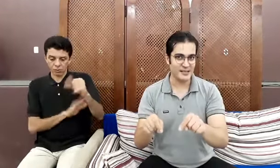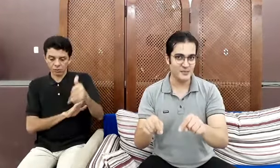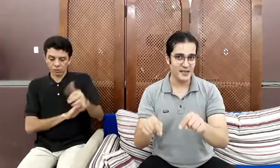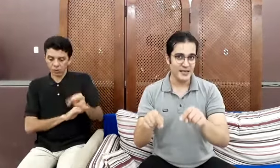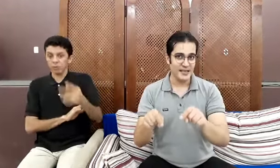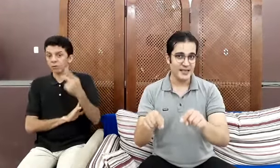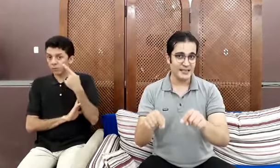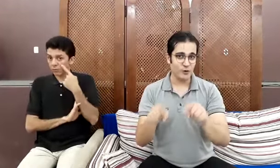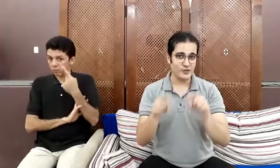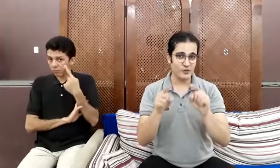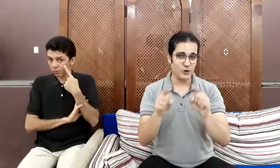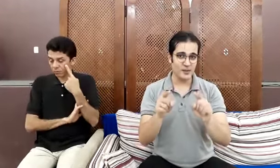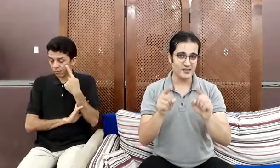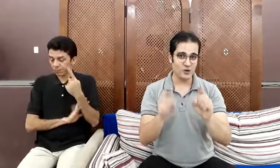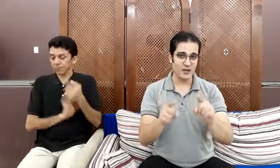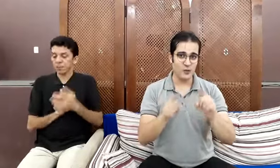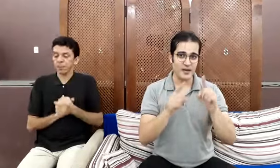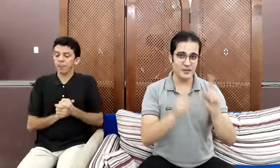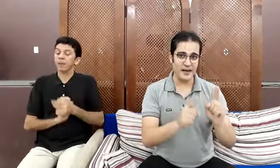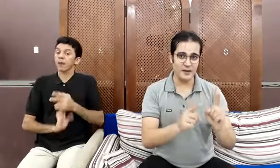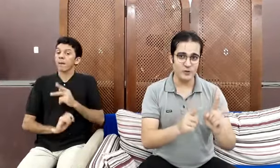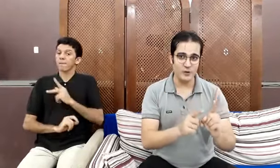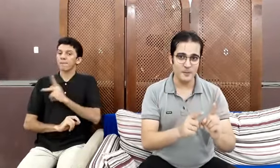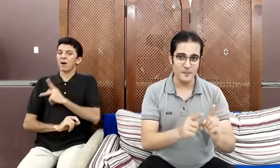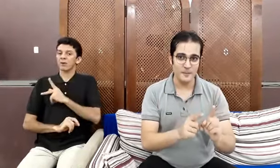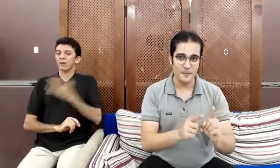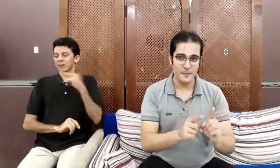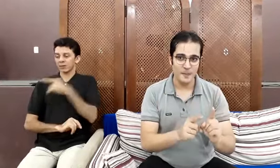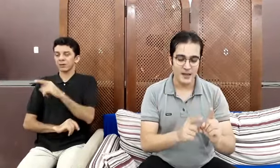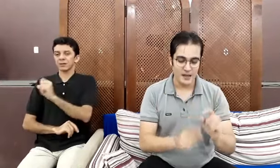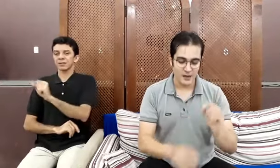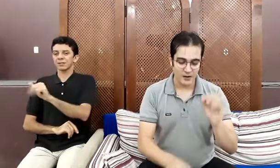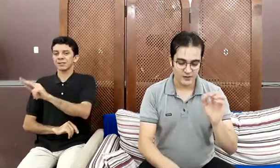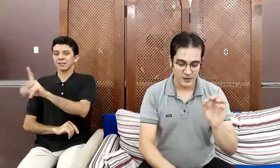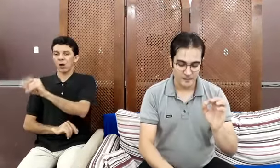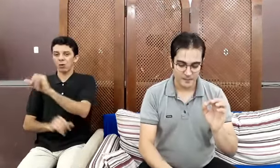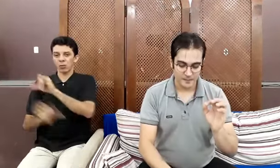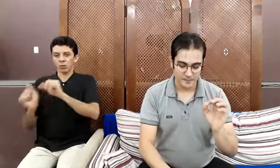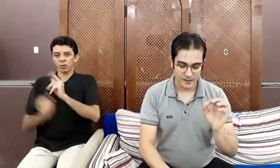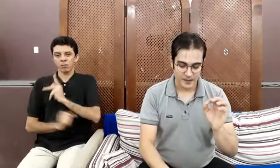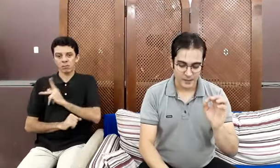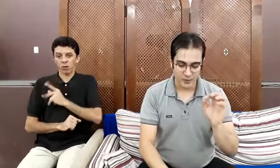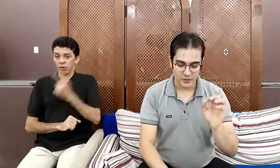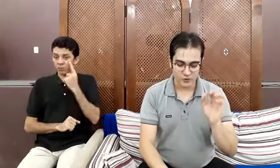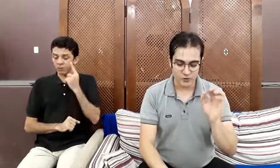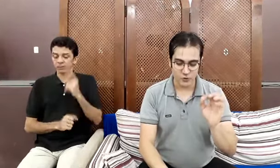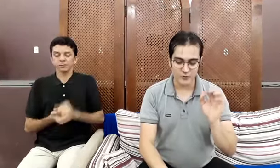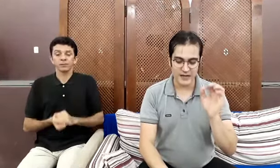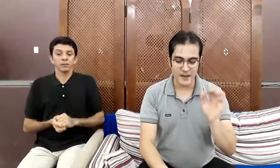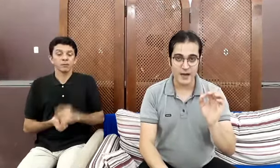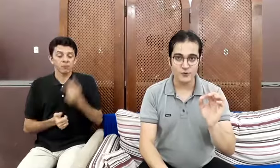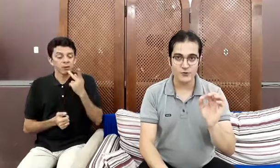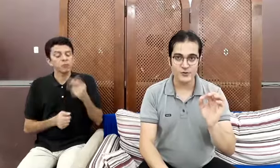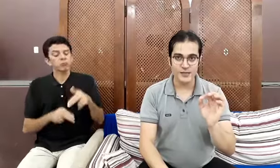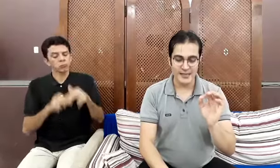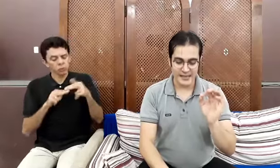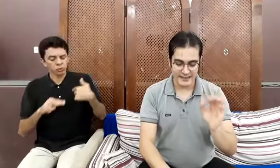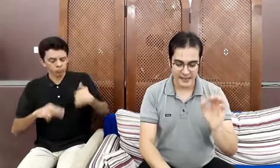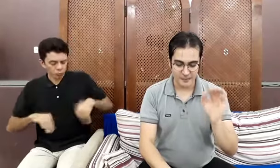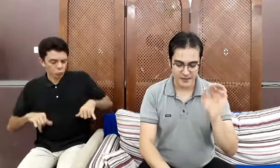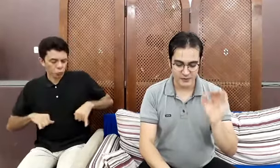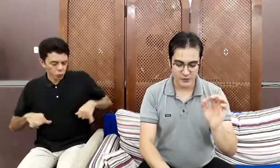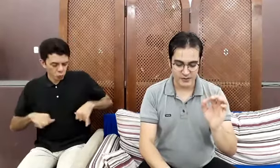aqui, e que Deus escolheu para se tornar um grande pregador. Olha só: por isso sofro trabalhos